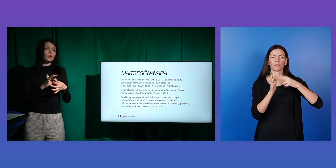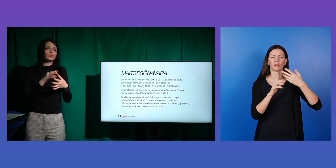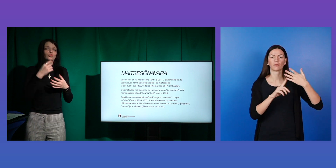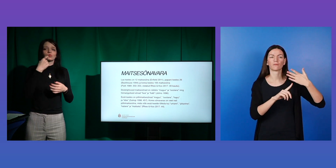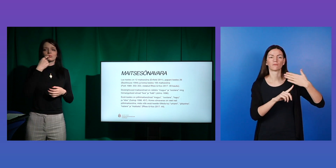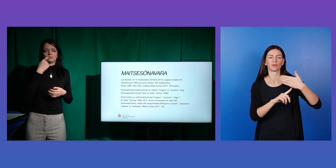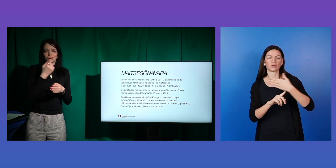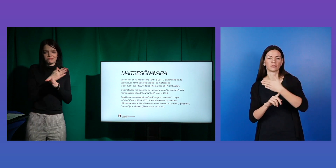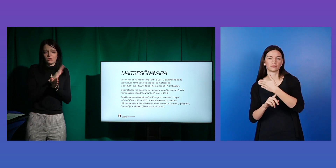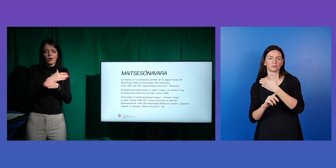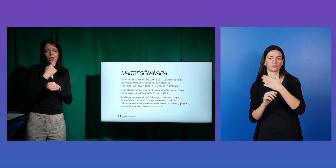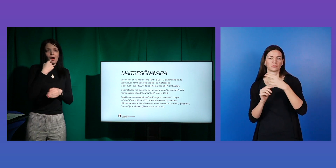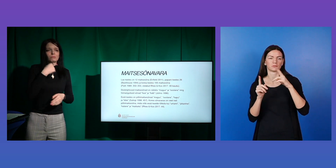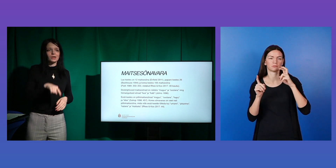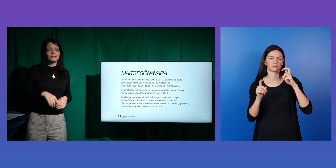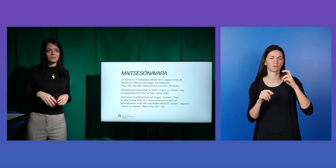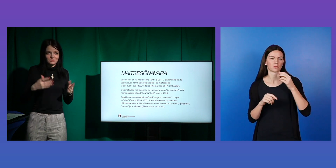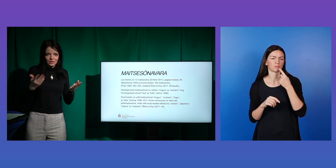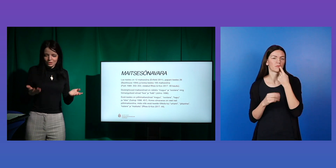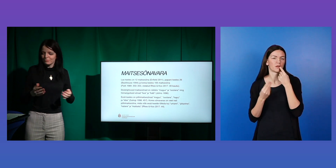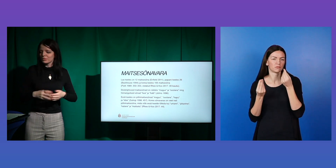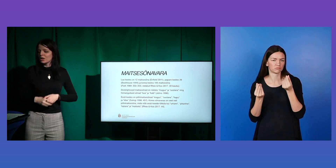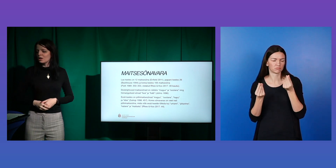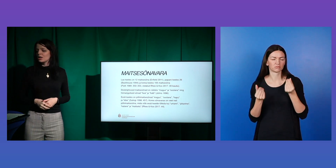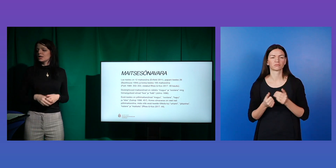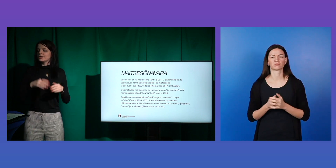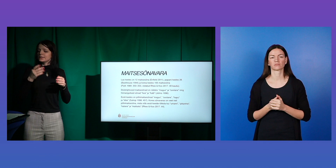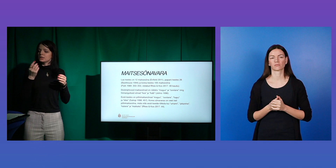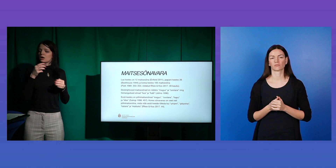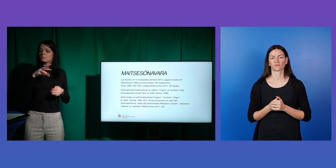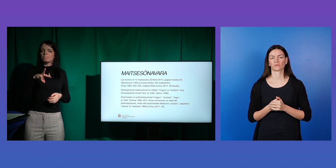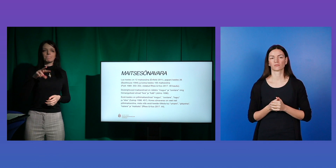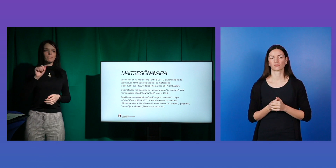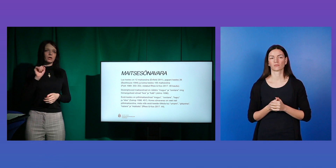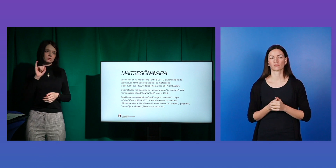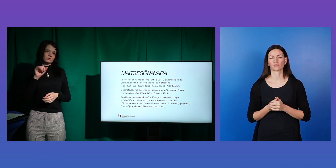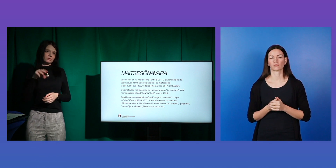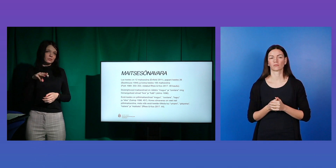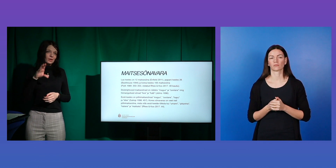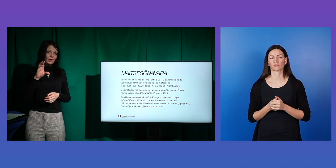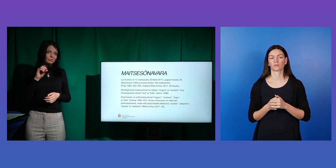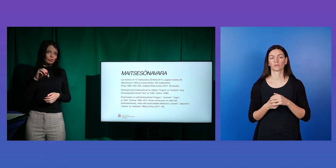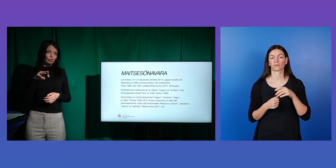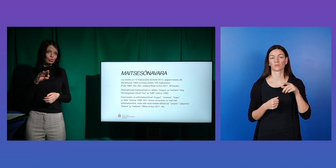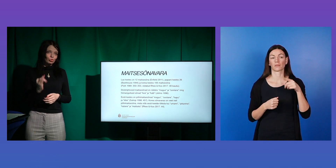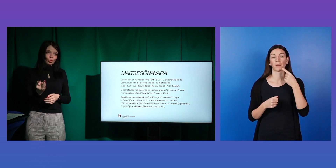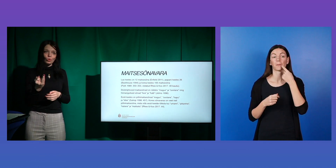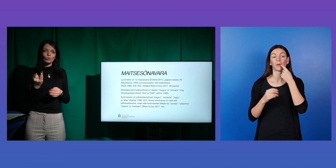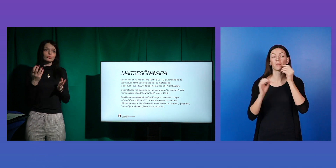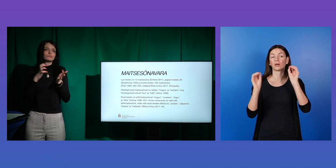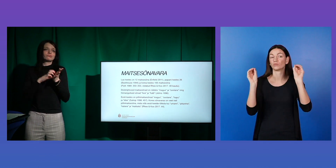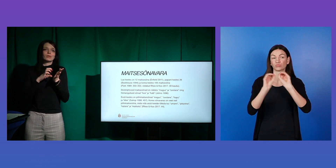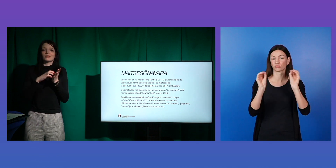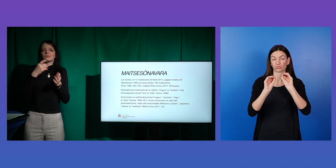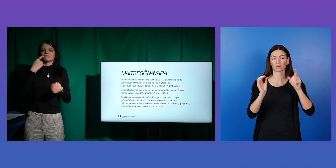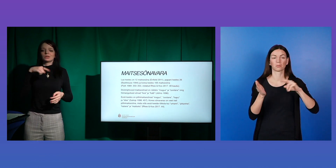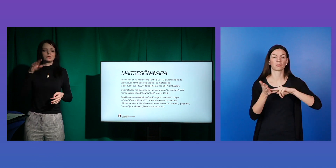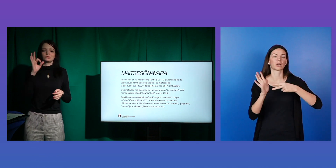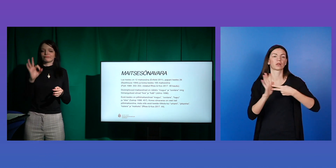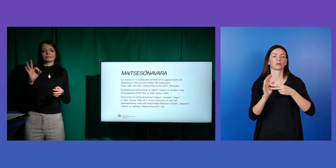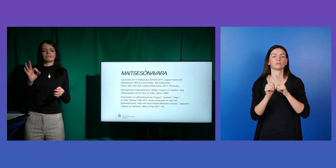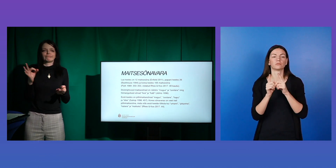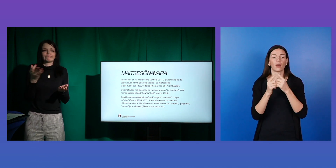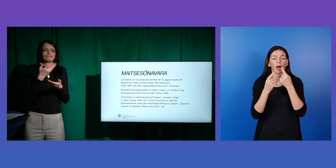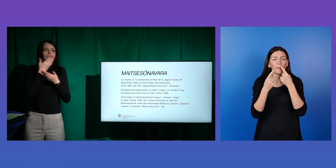no see on seotud kalamaitsega arusaadavalt ja maitsetu, no